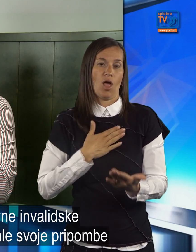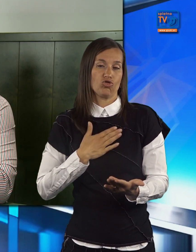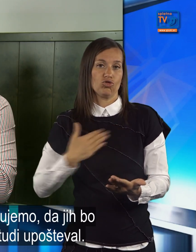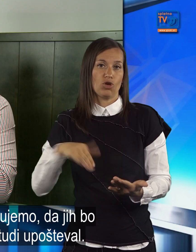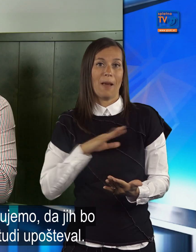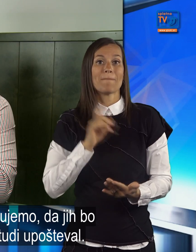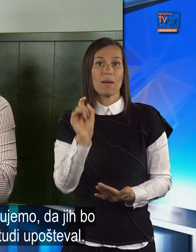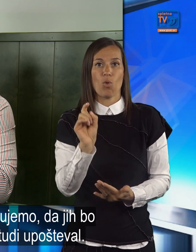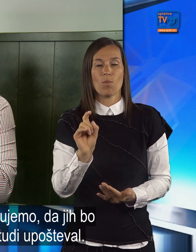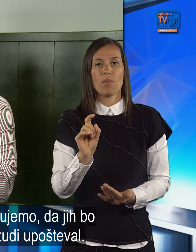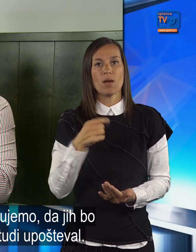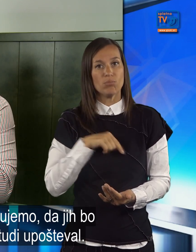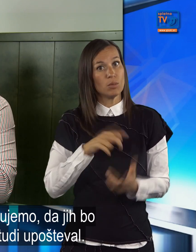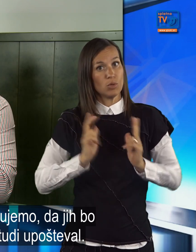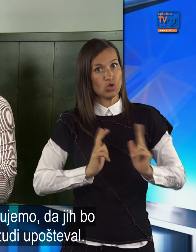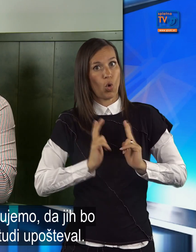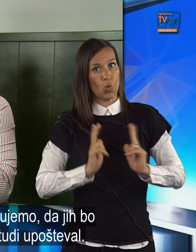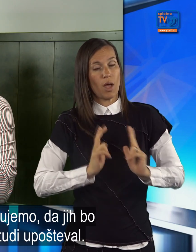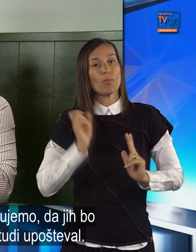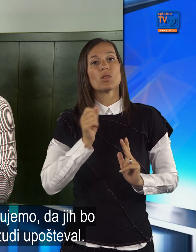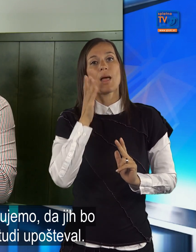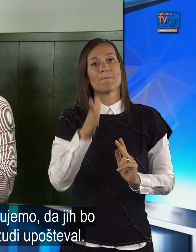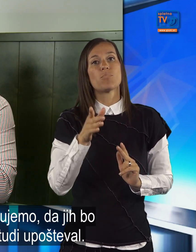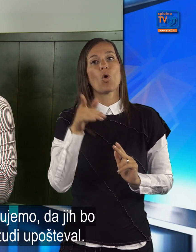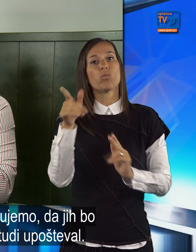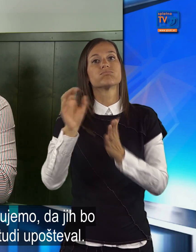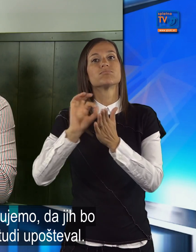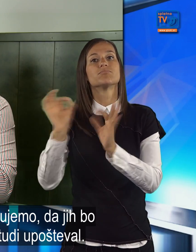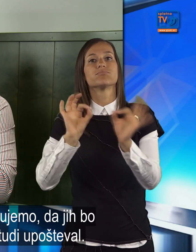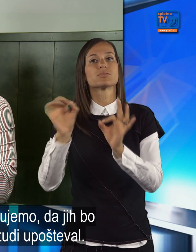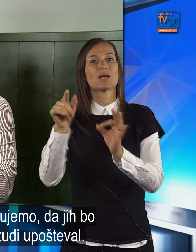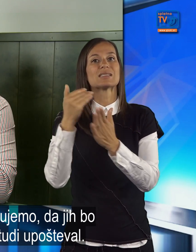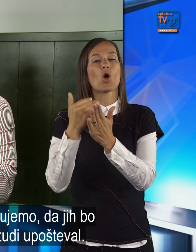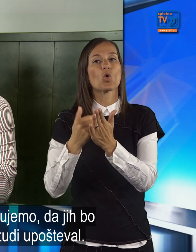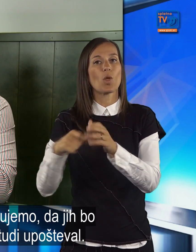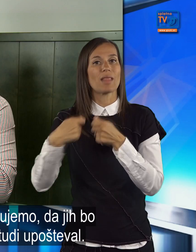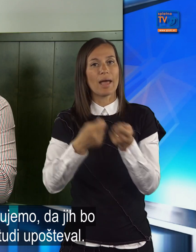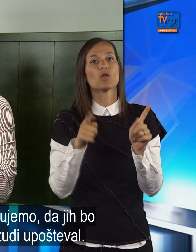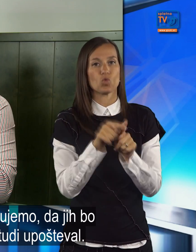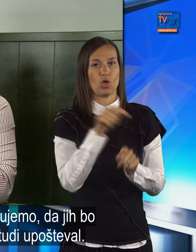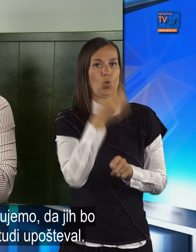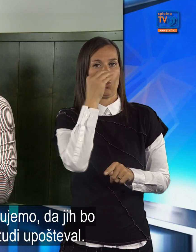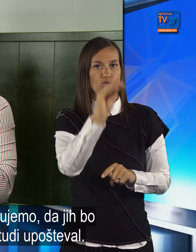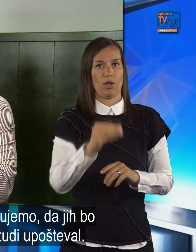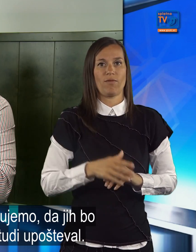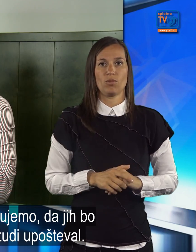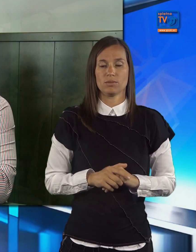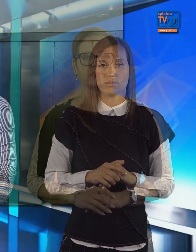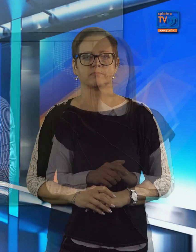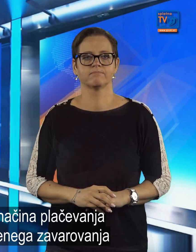pripombe in upravičeno pričakujemo, da jih bo pisec zakonodaje tudi upošteval.